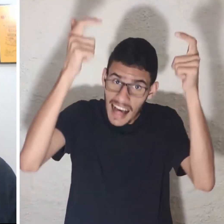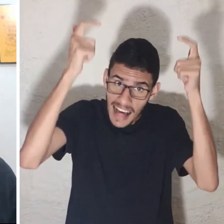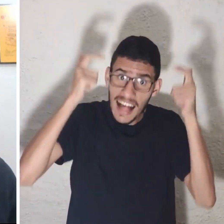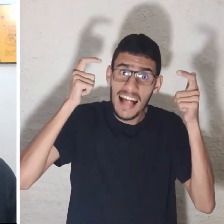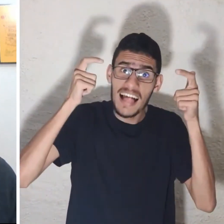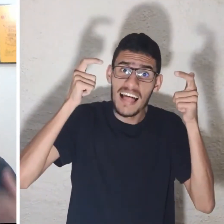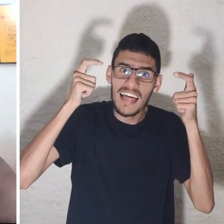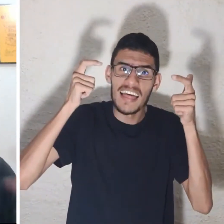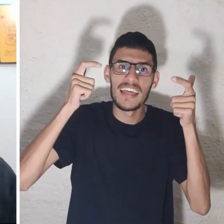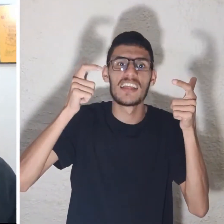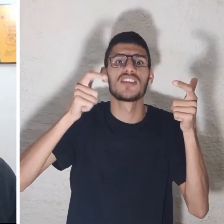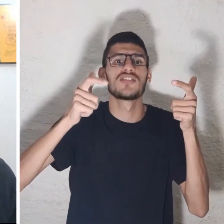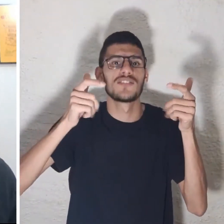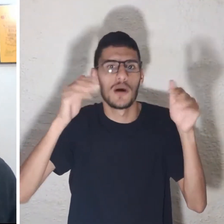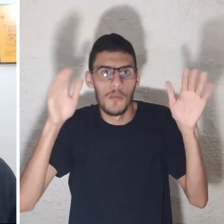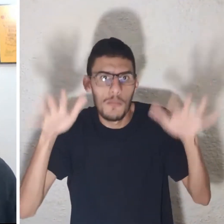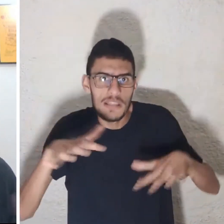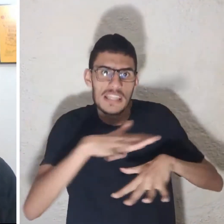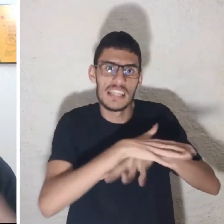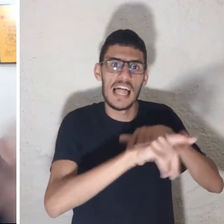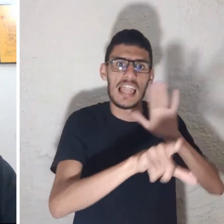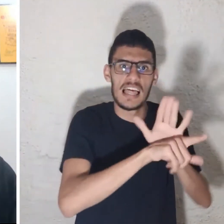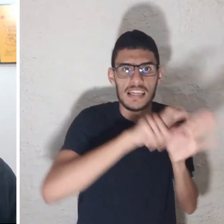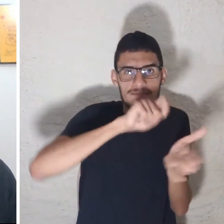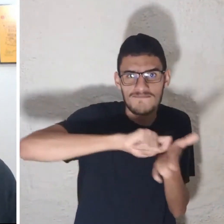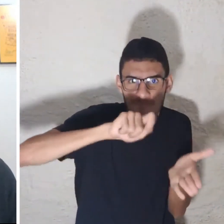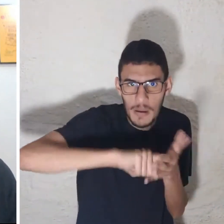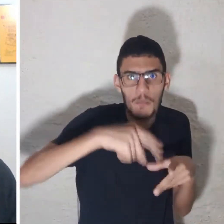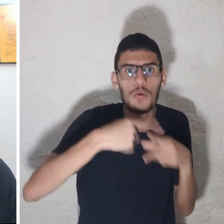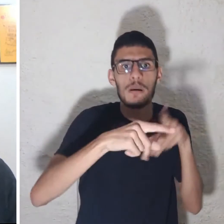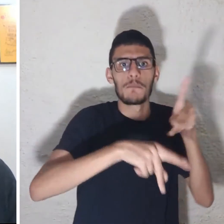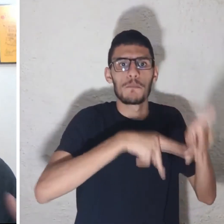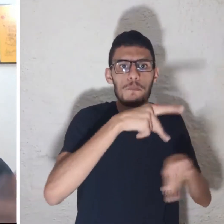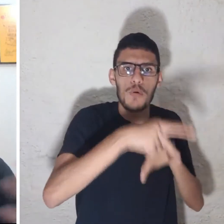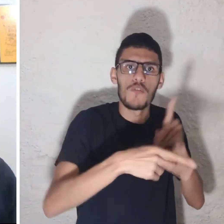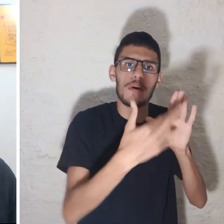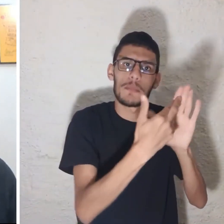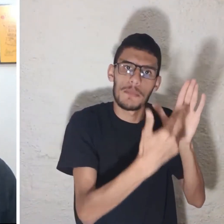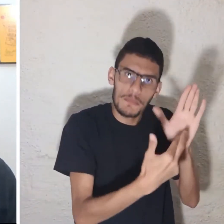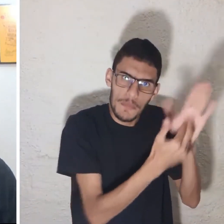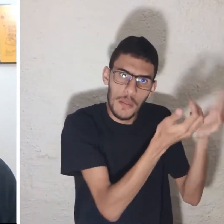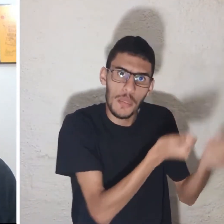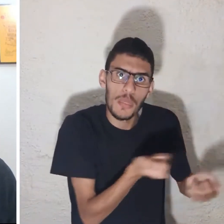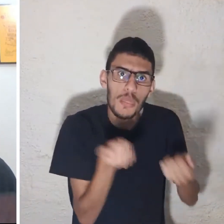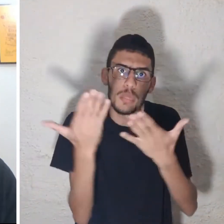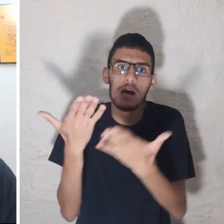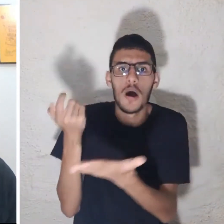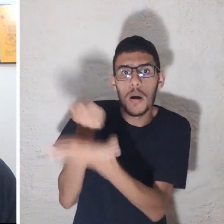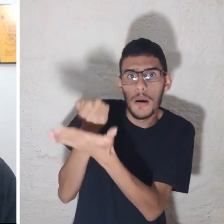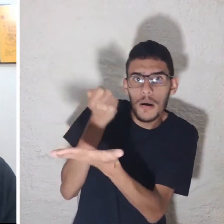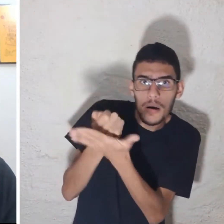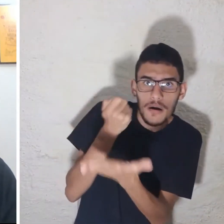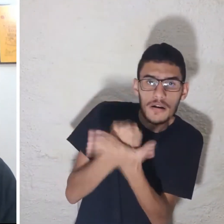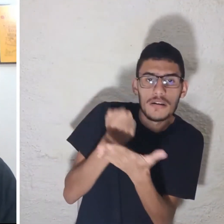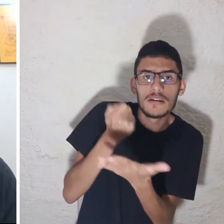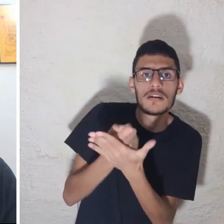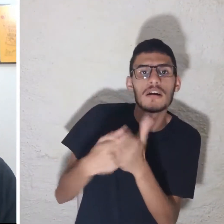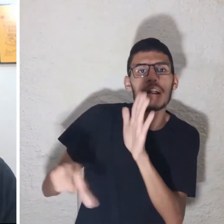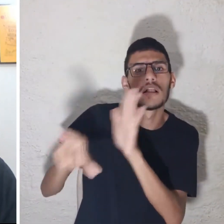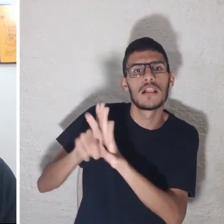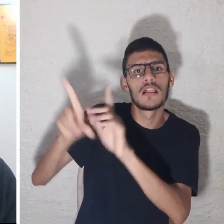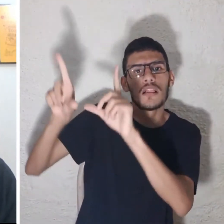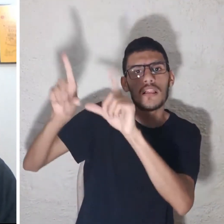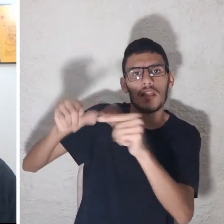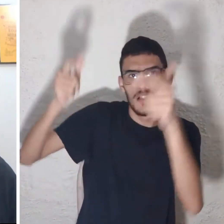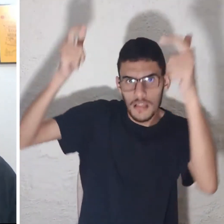leis escritas por representantes do povo, ainda que não fosse de todo o povo, né, mas por representantes de alguns grupos das populações,